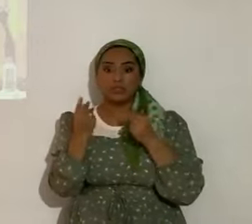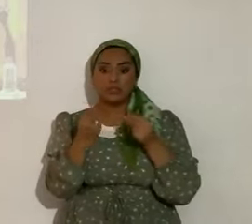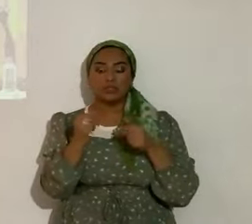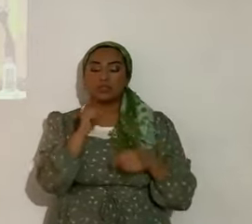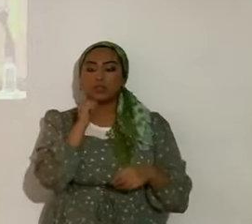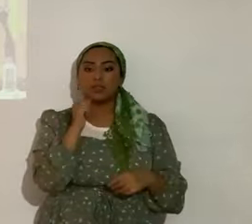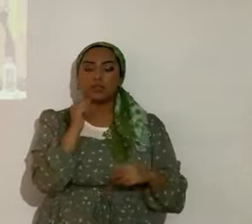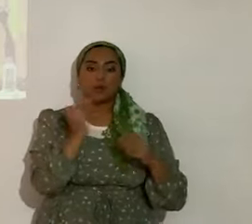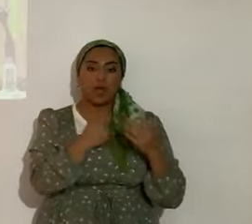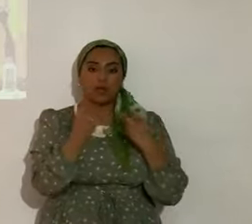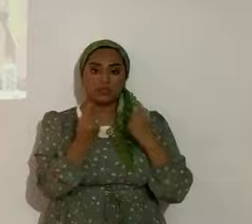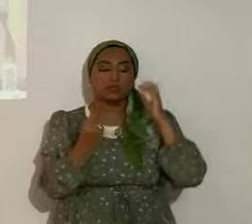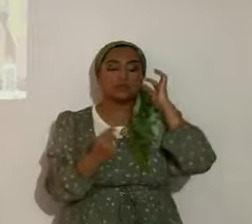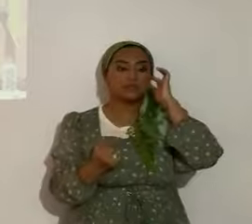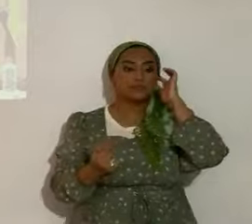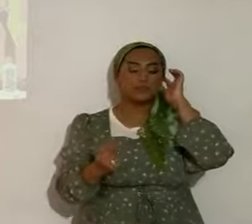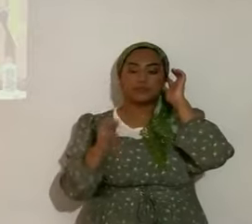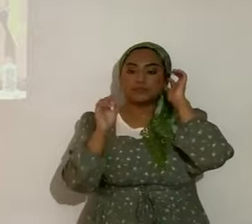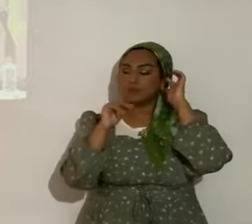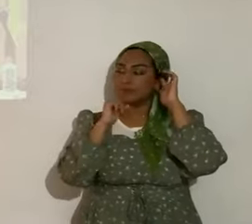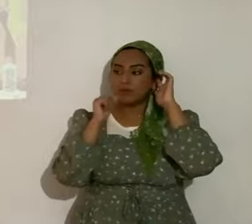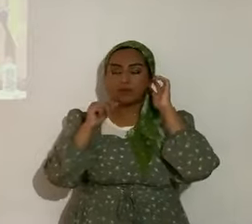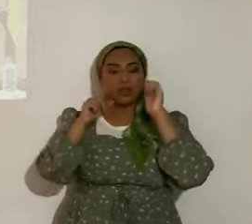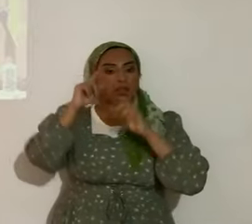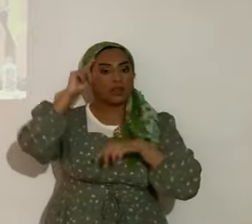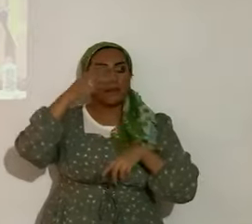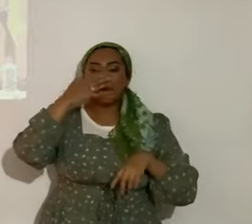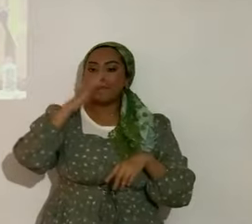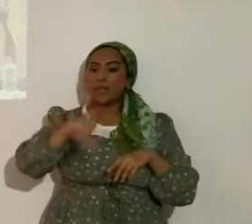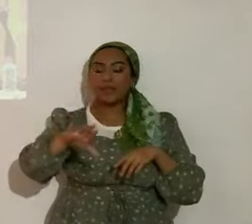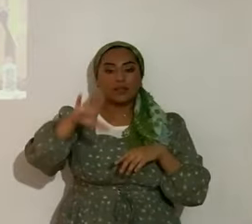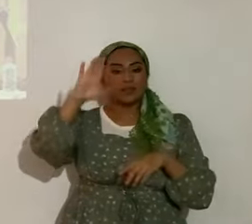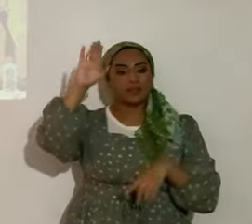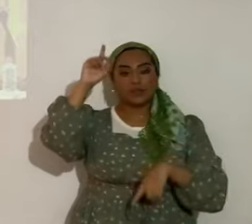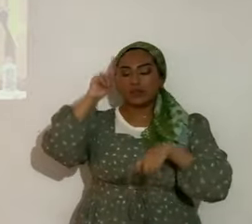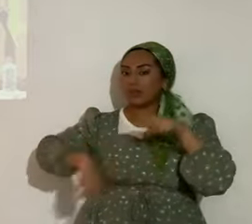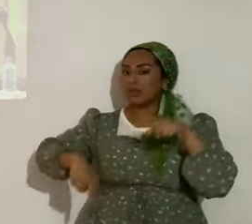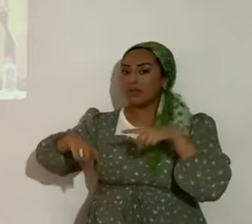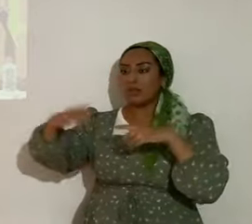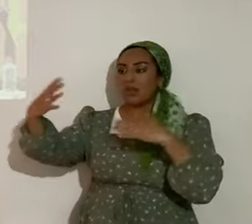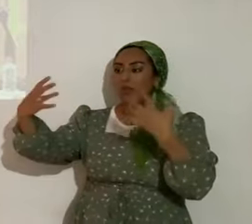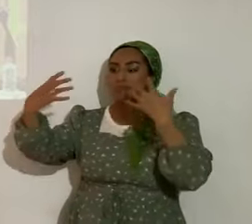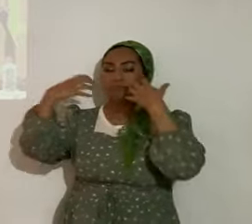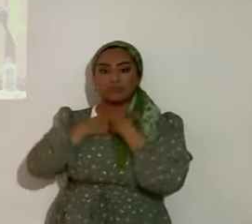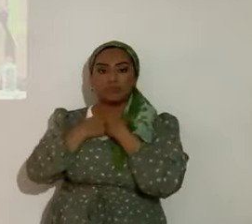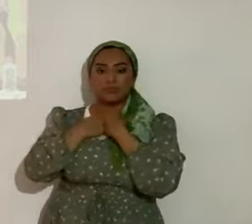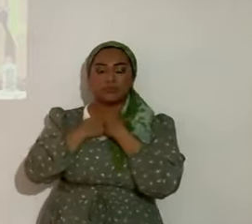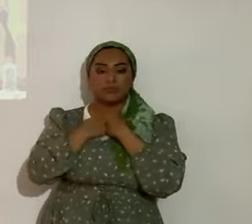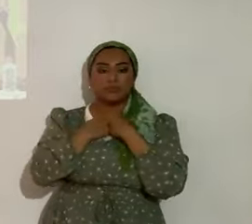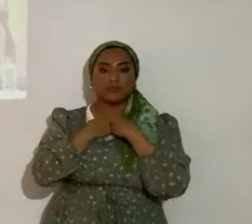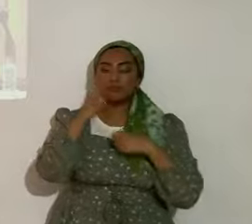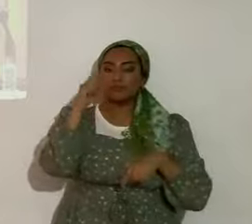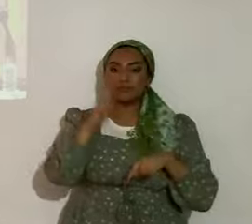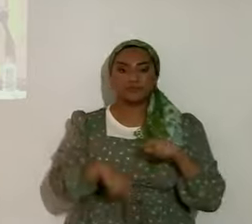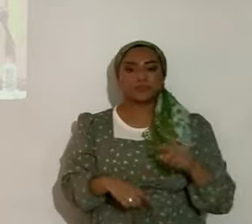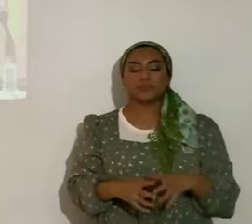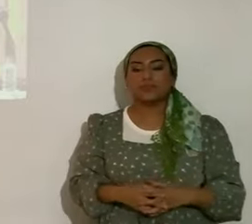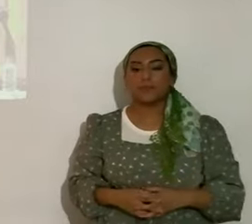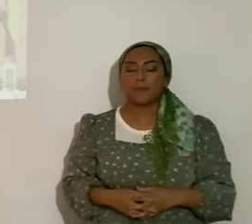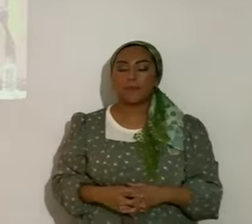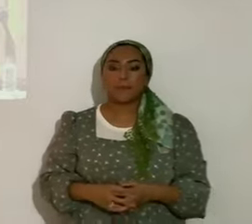más con la boca, sino con nuestros actos, que no logrará el mal tomarnos totalmente de sorpresa. Es decir, que